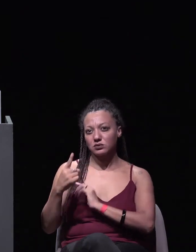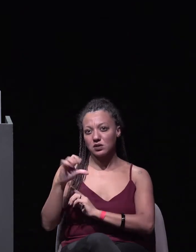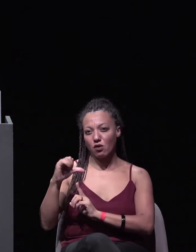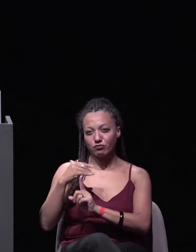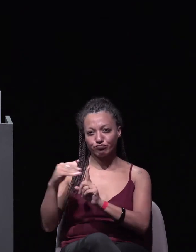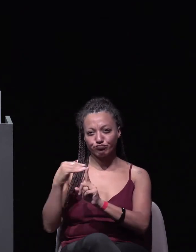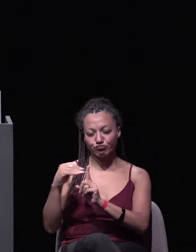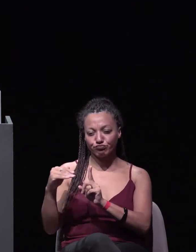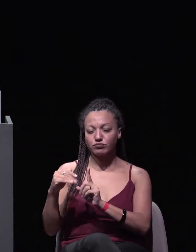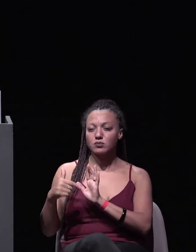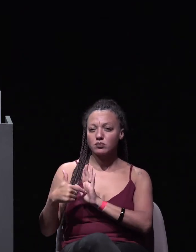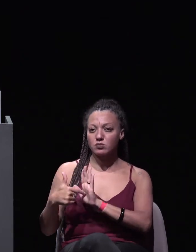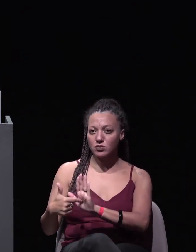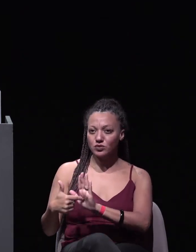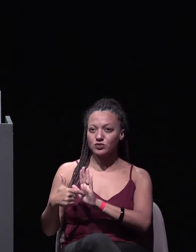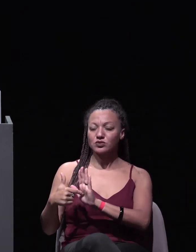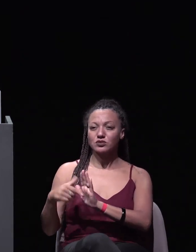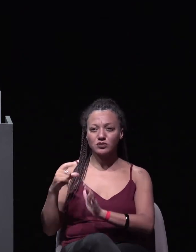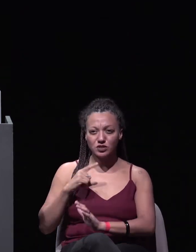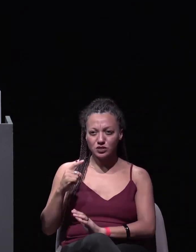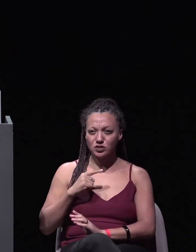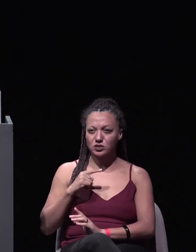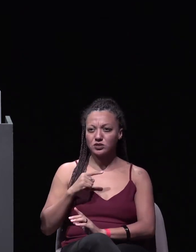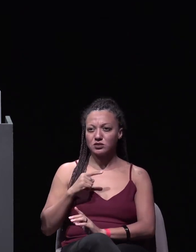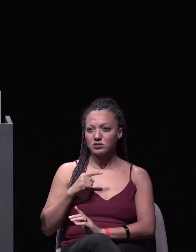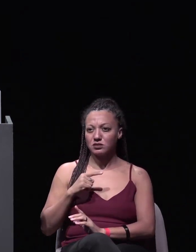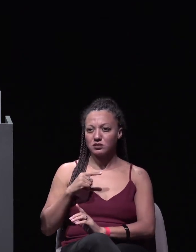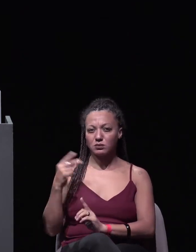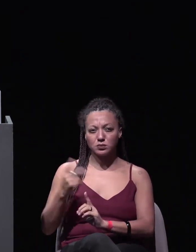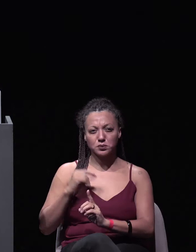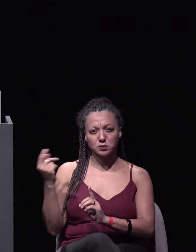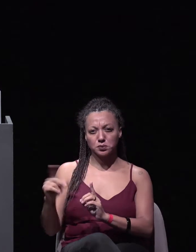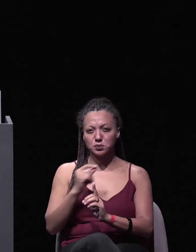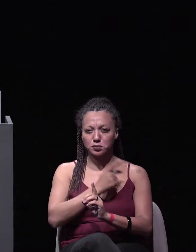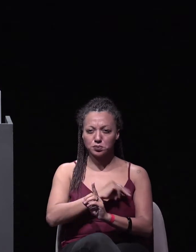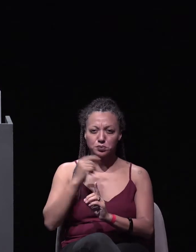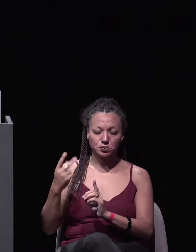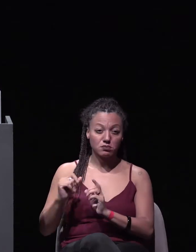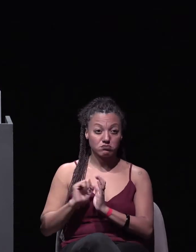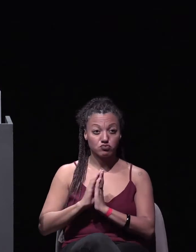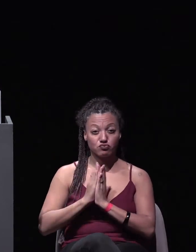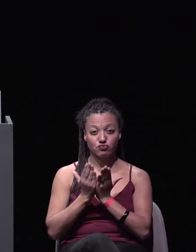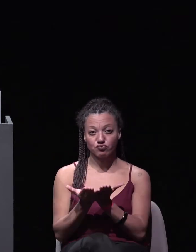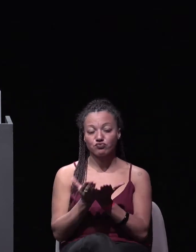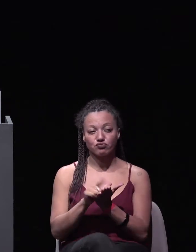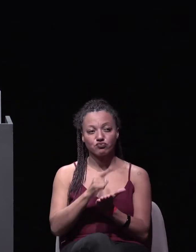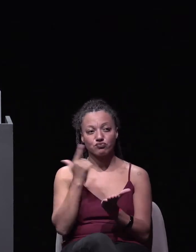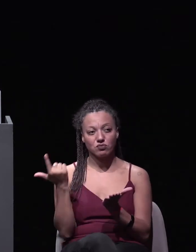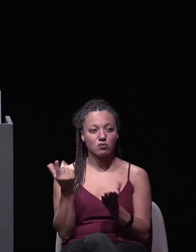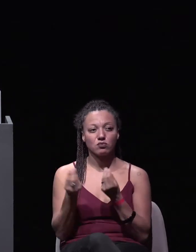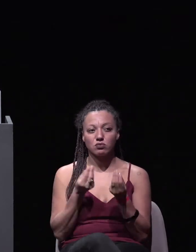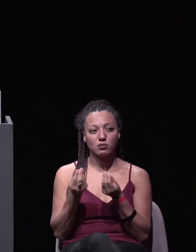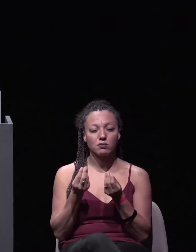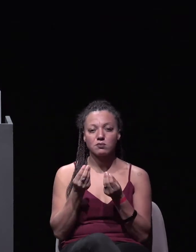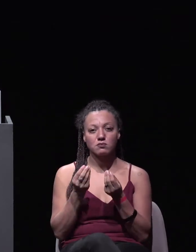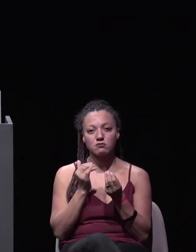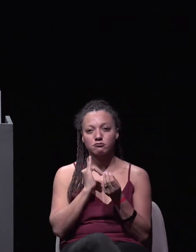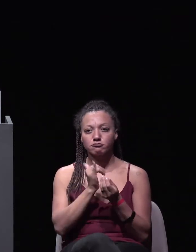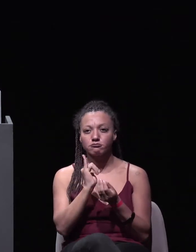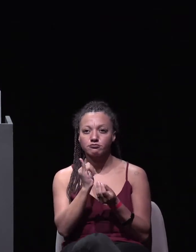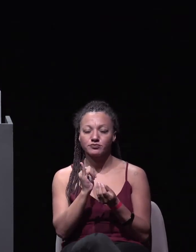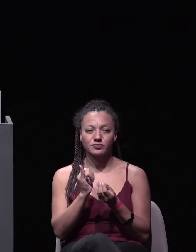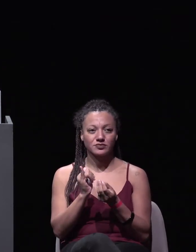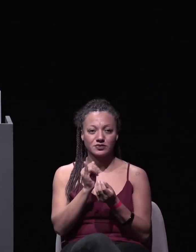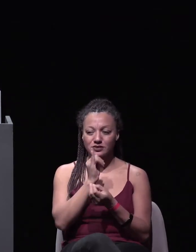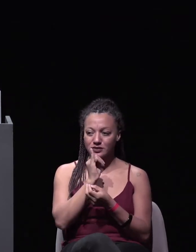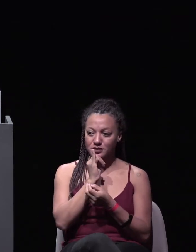XIX, mostrando linchamentos, como eles apareceram nos jornais, que tipo de relatos surgiram, né?